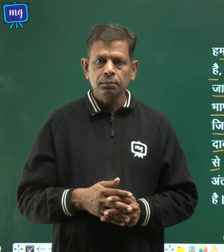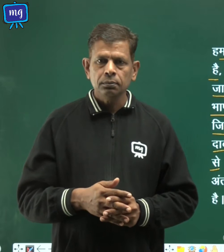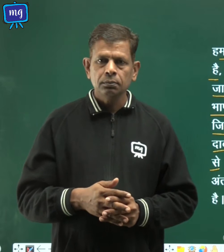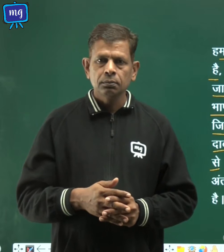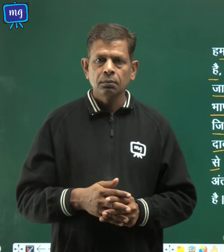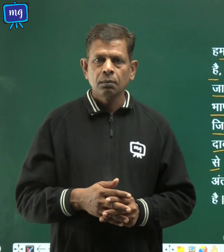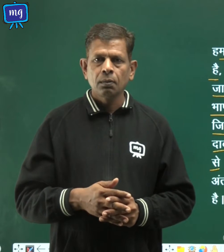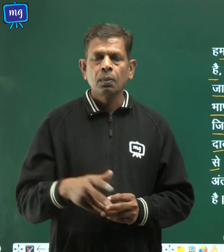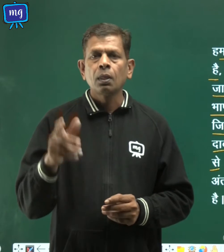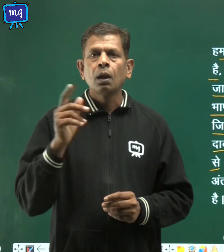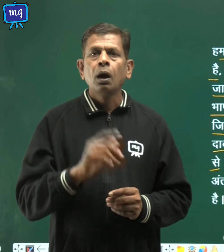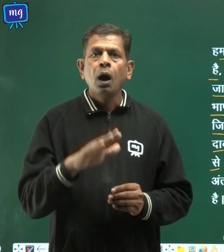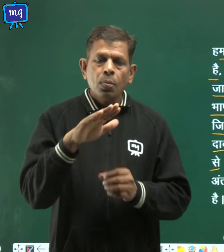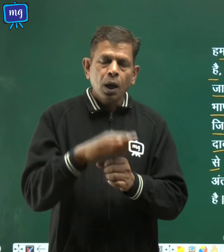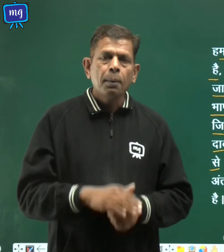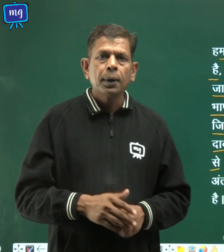दाब के